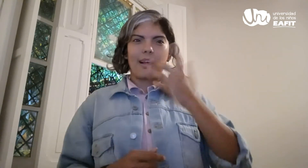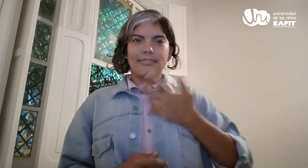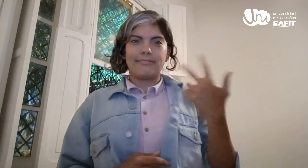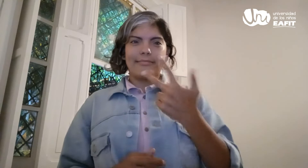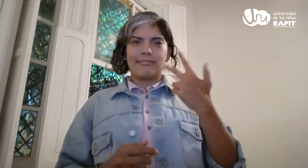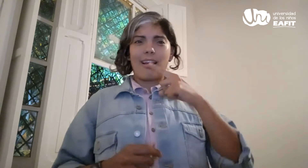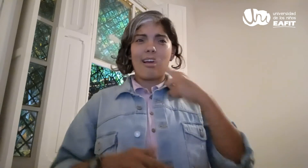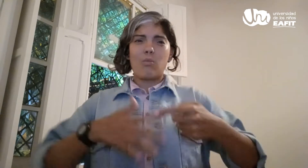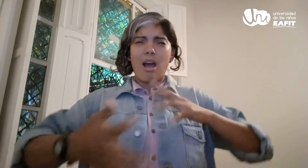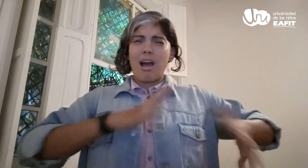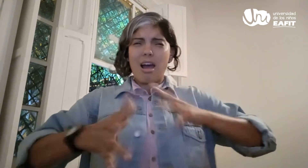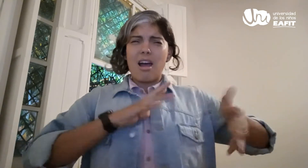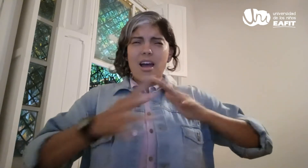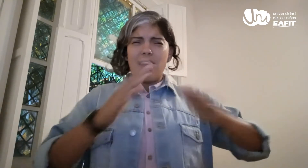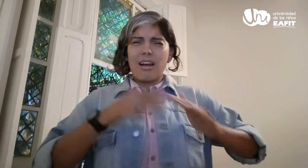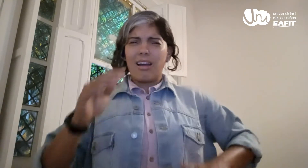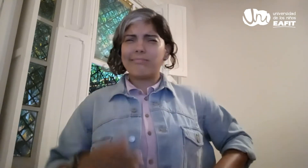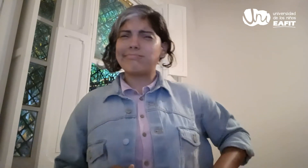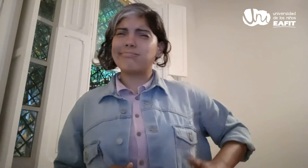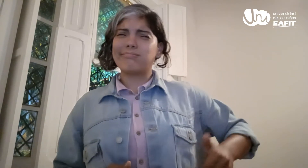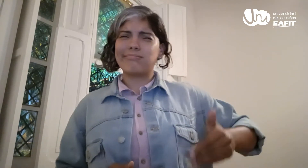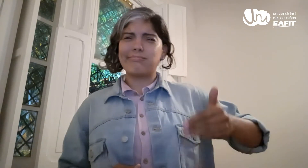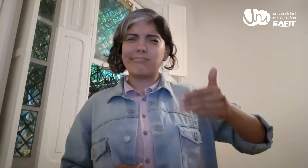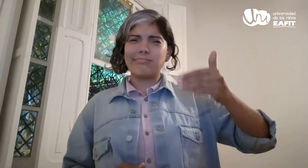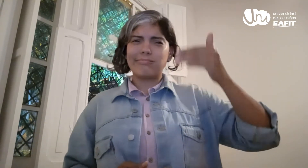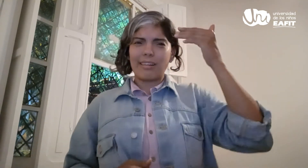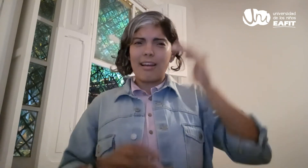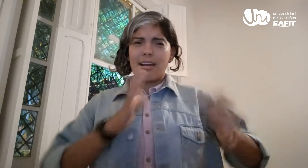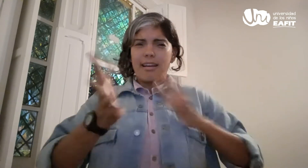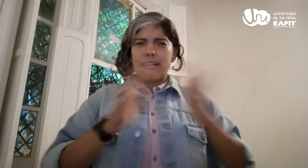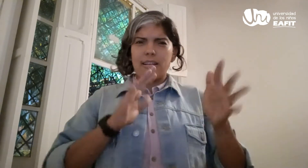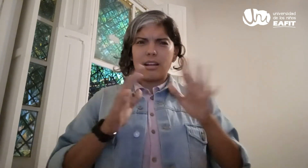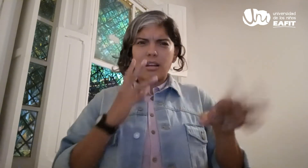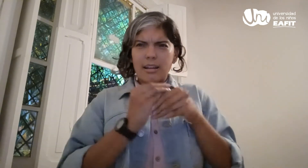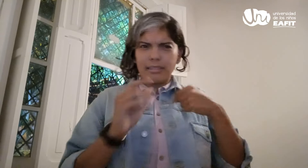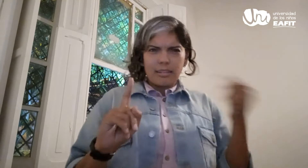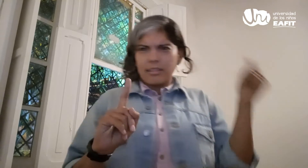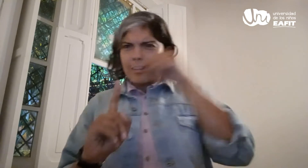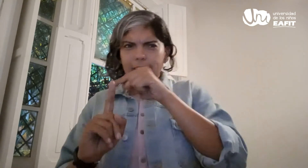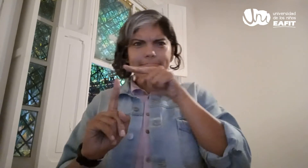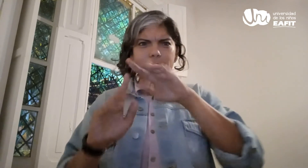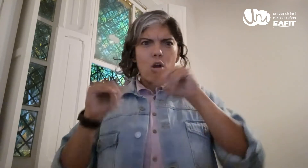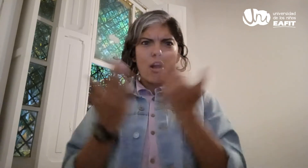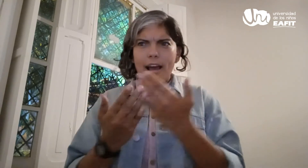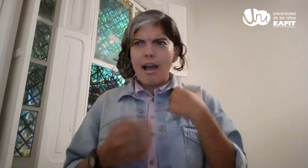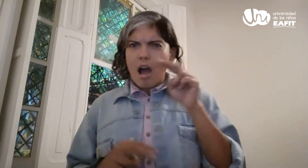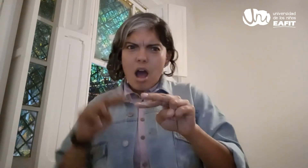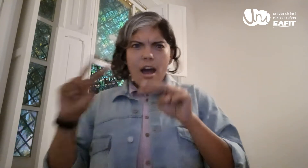expresarme y cuando ingresé al colegio logré percibir que hay múltiples situaciones comunicativas